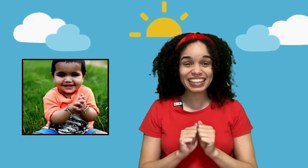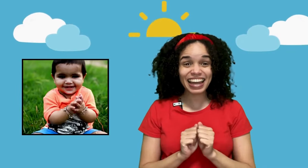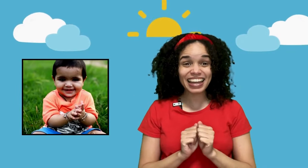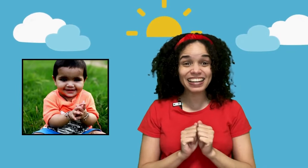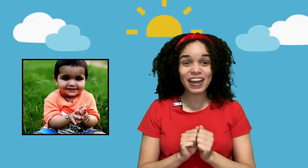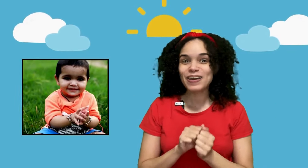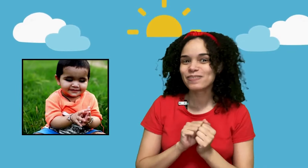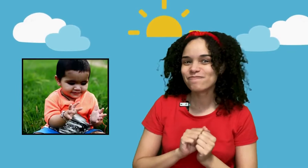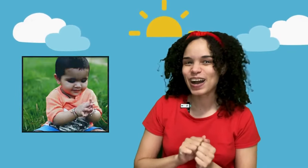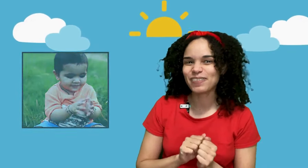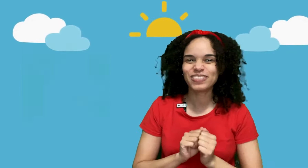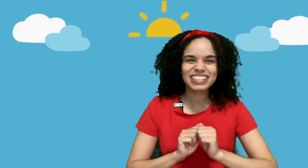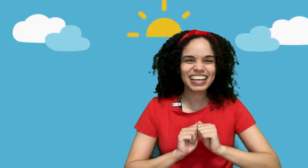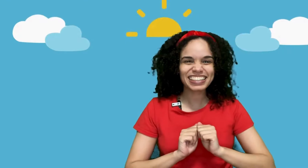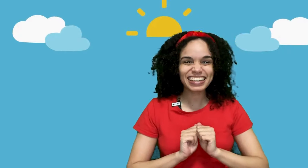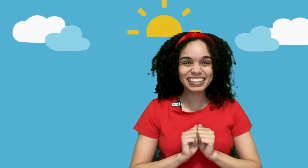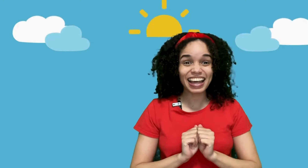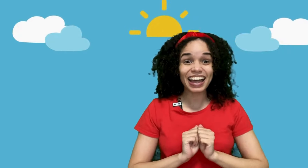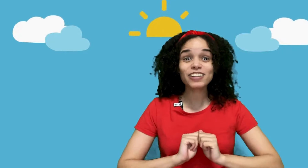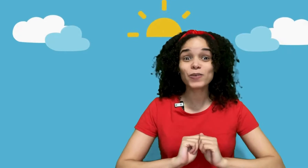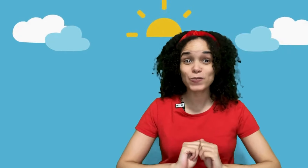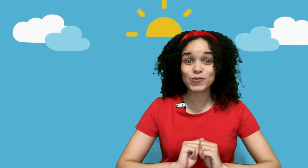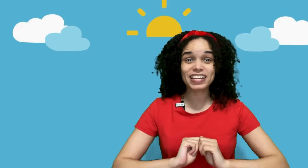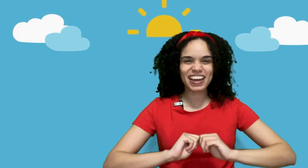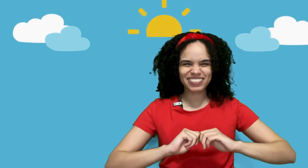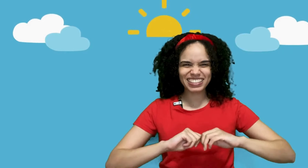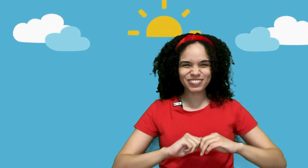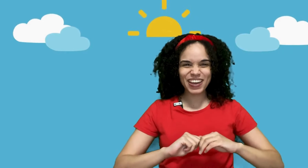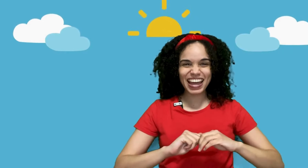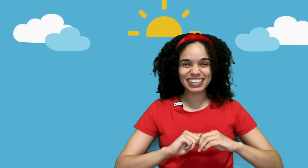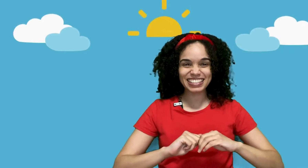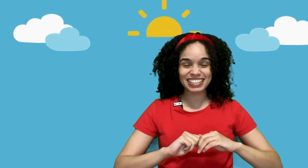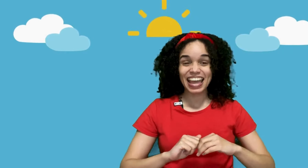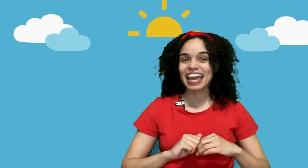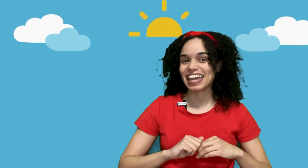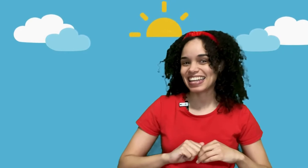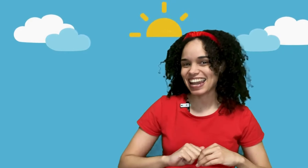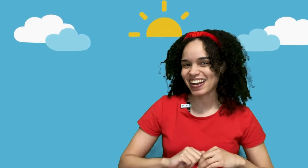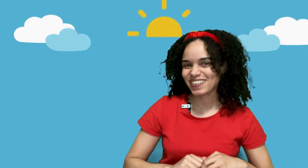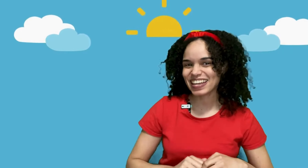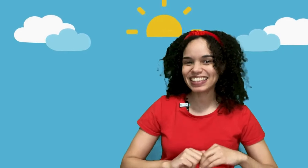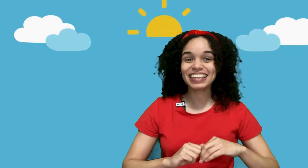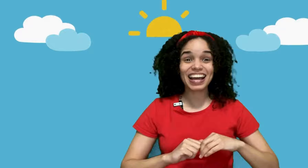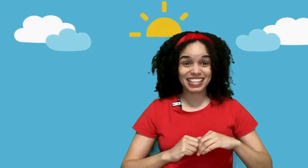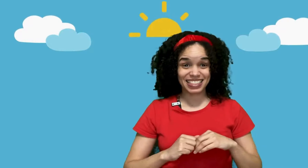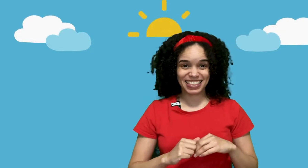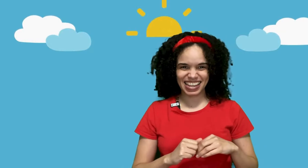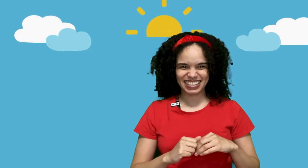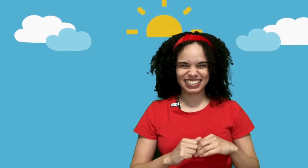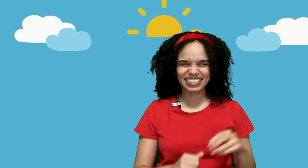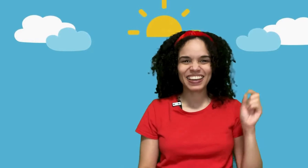genial Vamos a cantar una vez más en la cuenta de tres